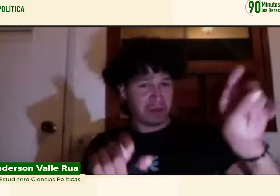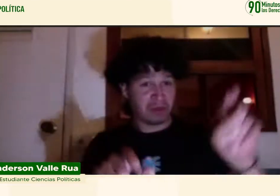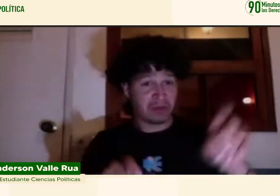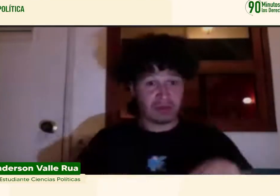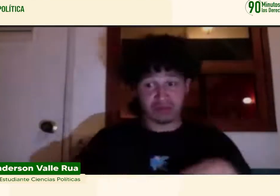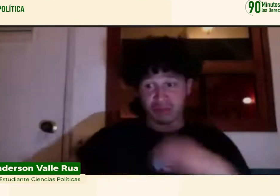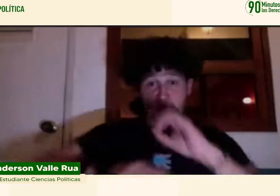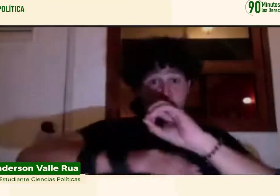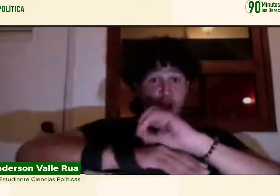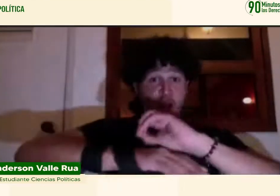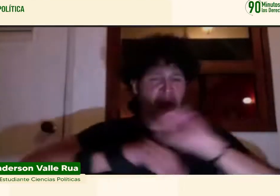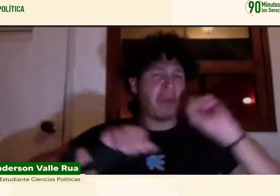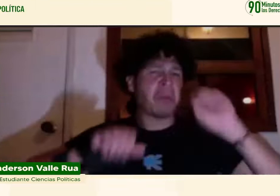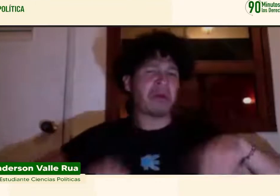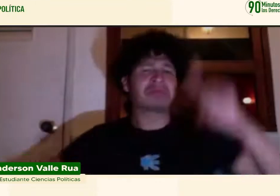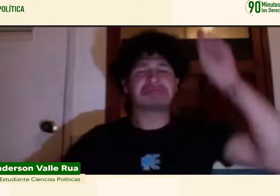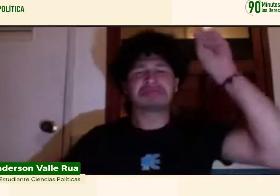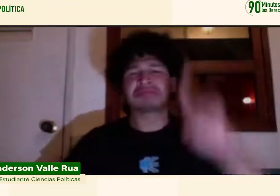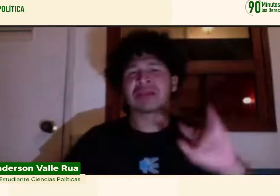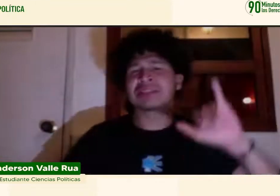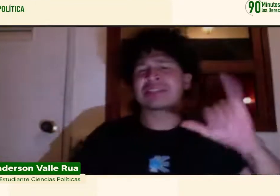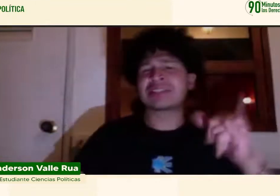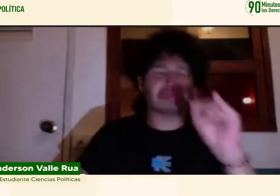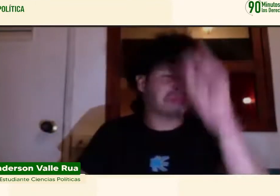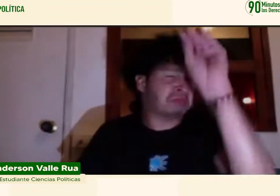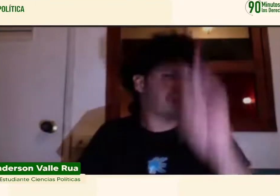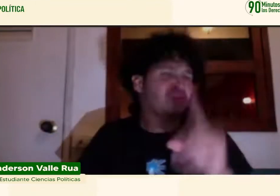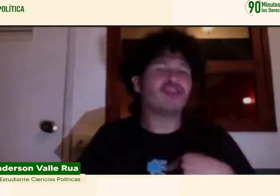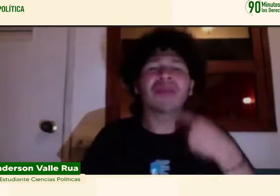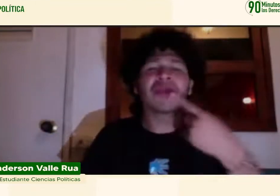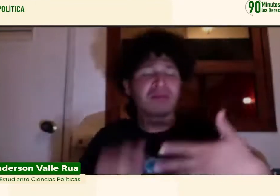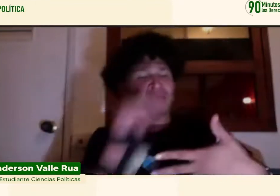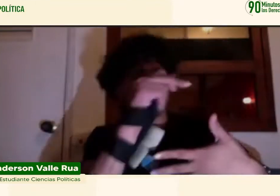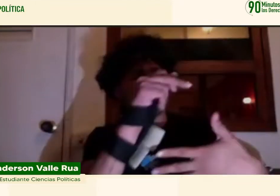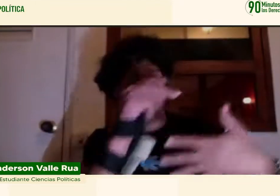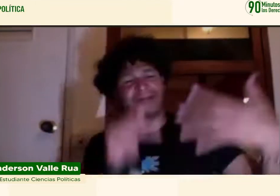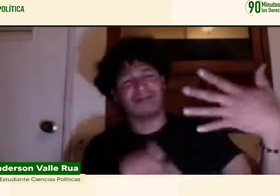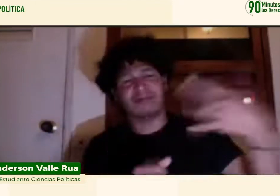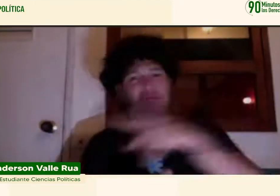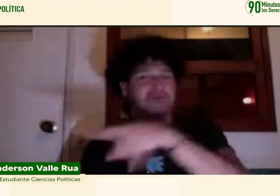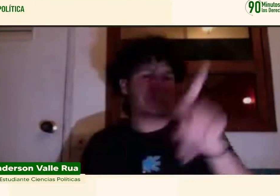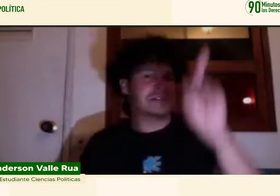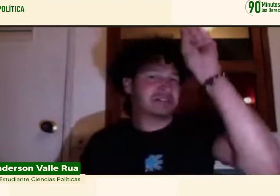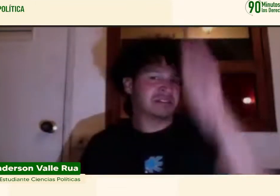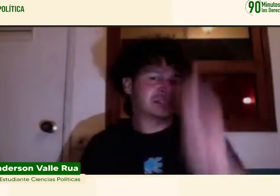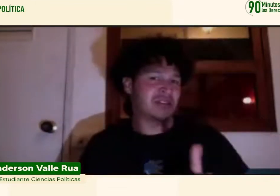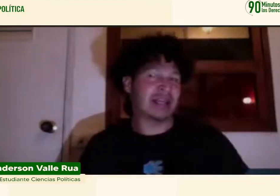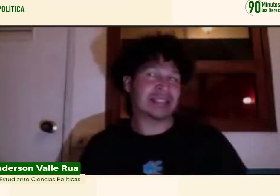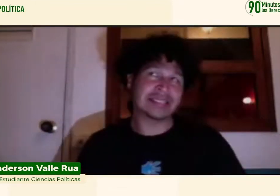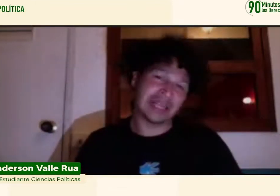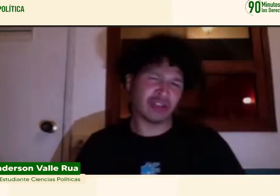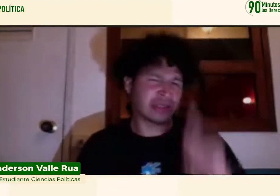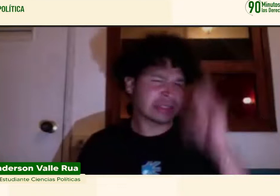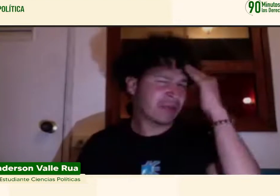aquí vengo con la pregunta o sea cualquier decisión que tome una organización sea un sí sea o no